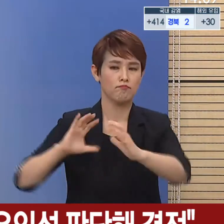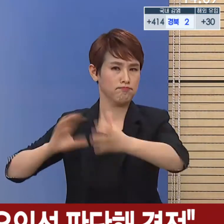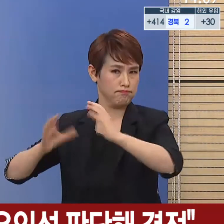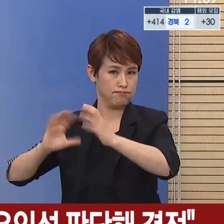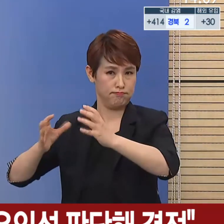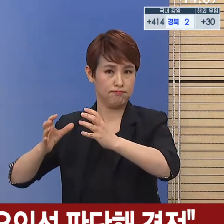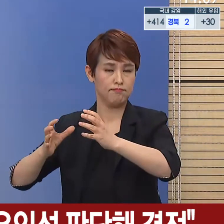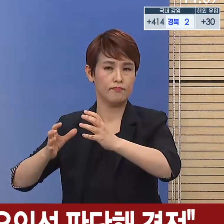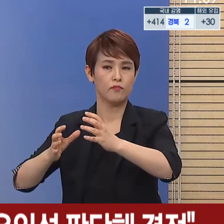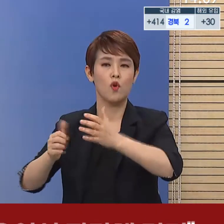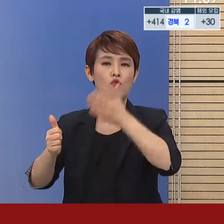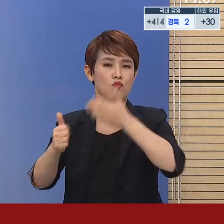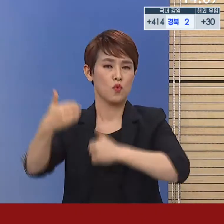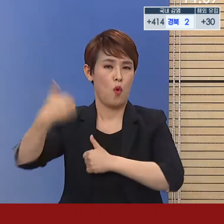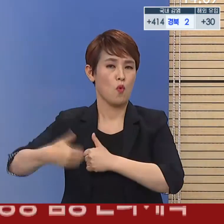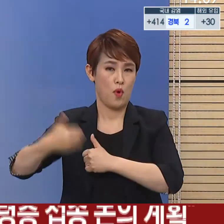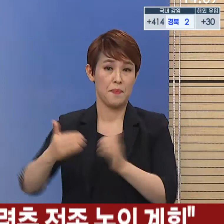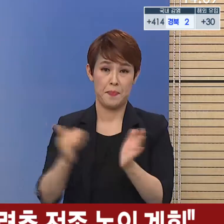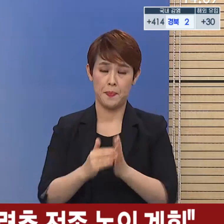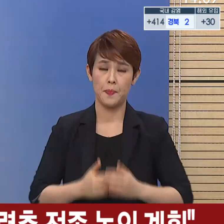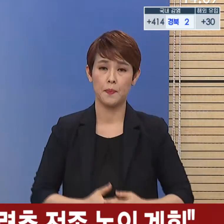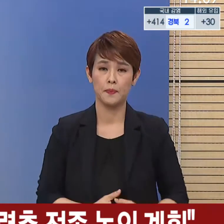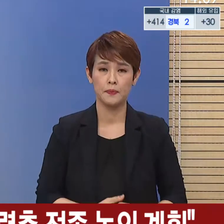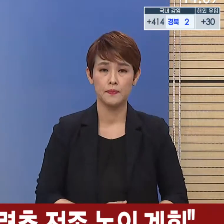것을 권고한 바 있습니다.